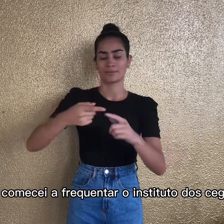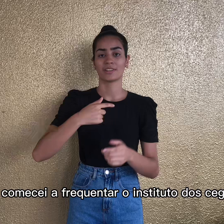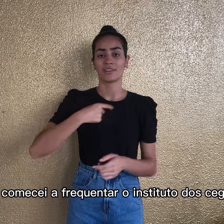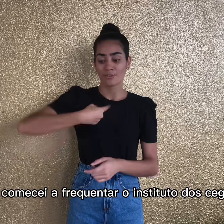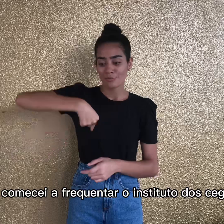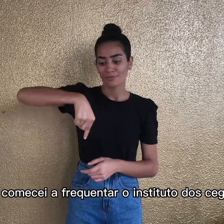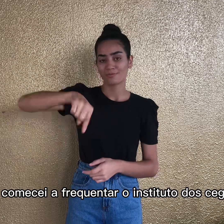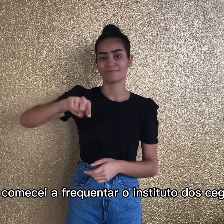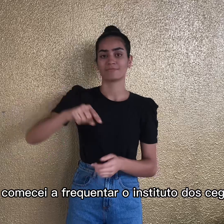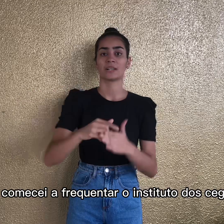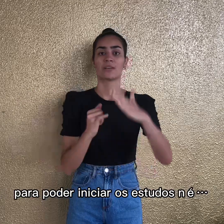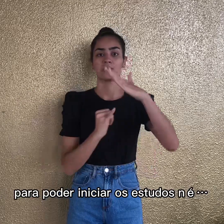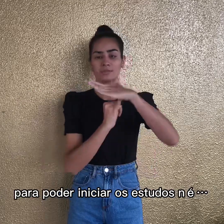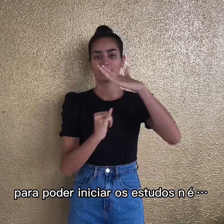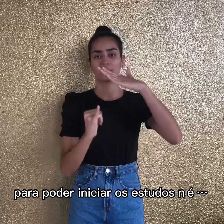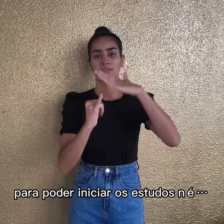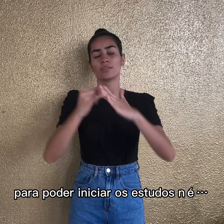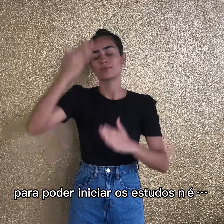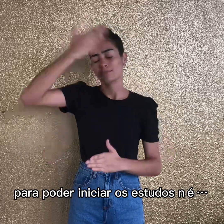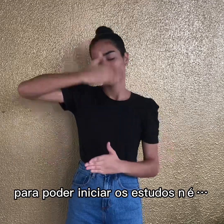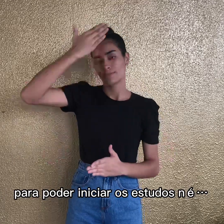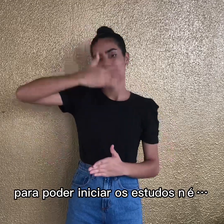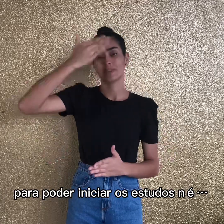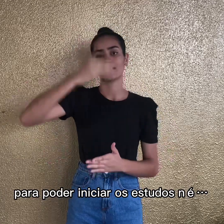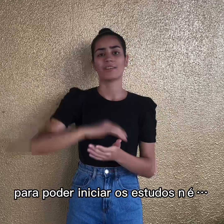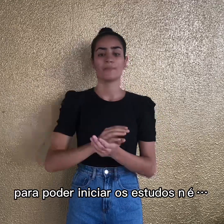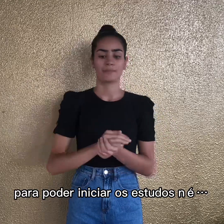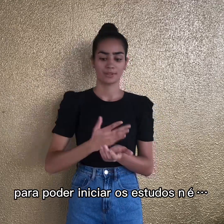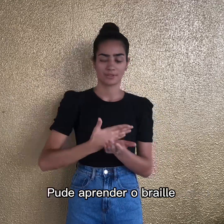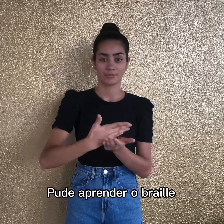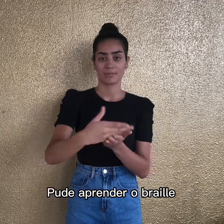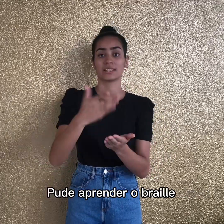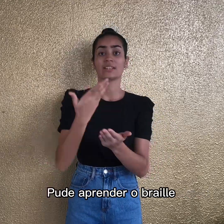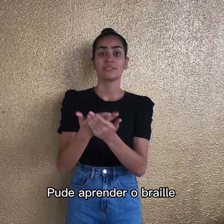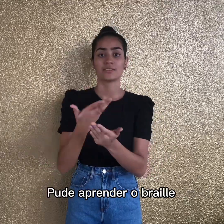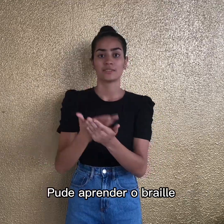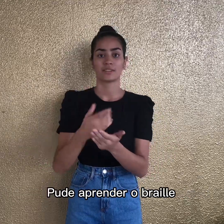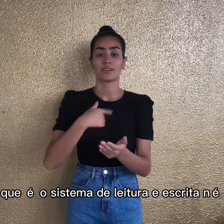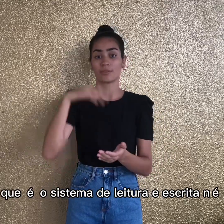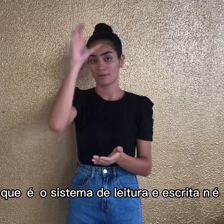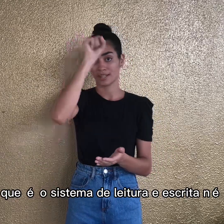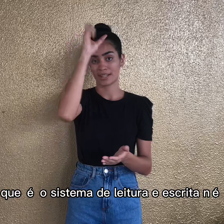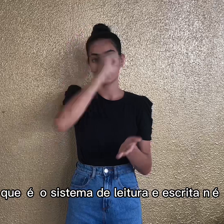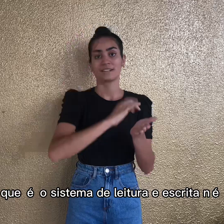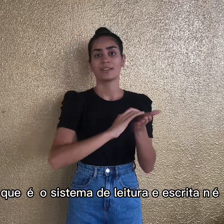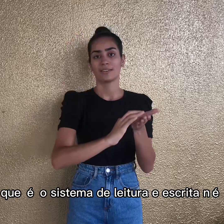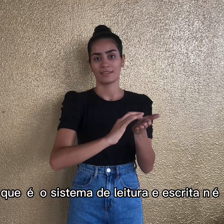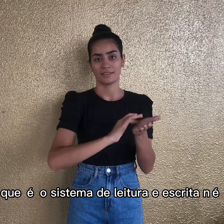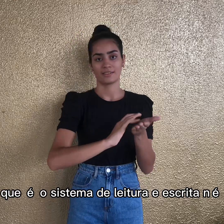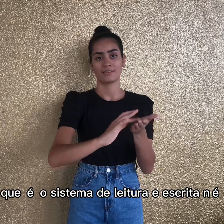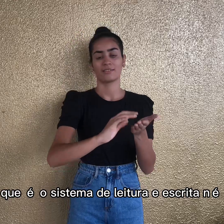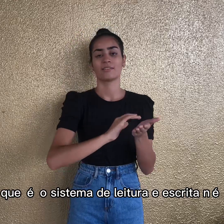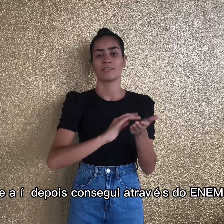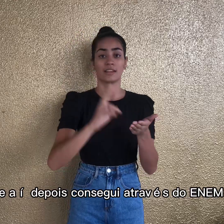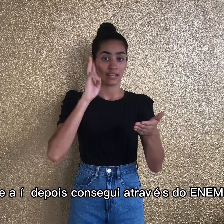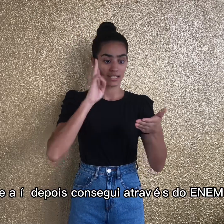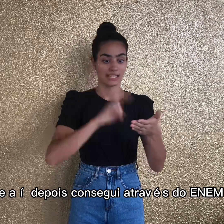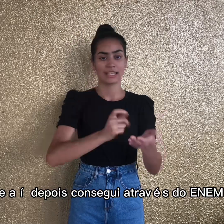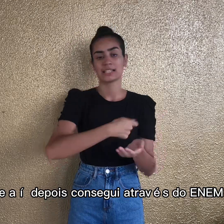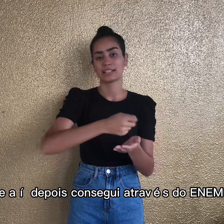frequentar o Instituto dos Cegos para poder iniciar os estudos, né? Pude aprender o Braille, que é o sistema de leitura e escrita, né? E aí depois